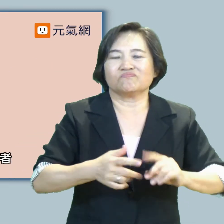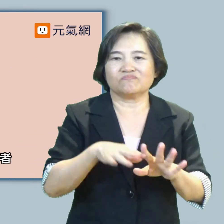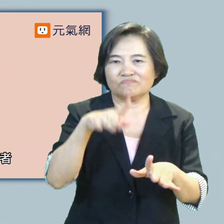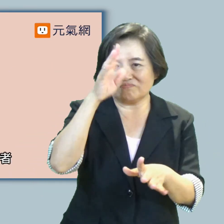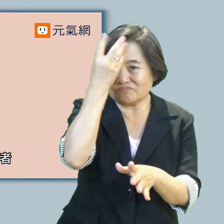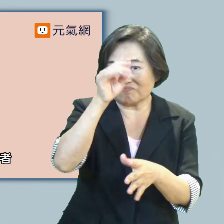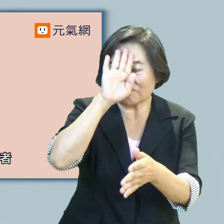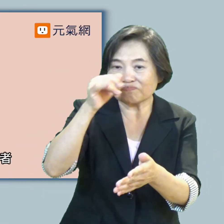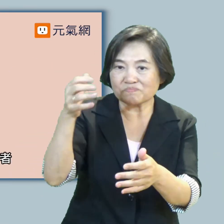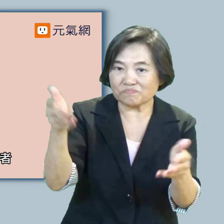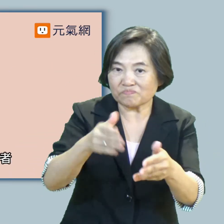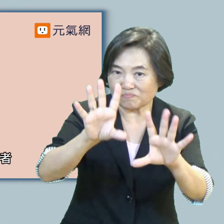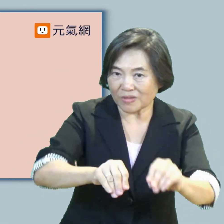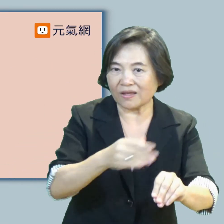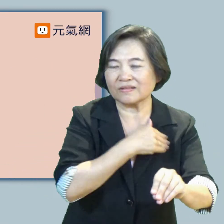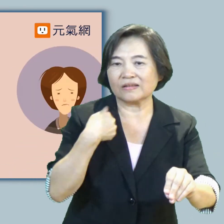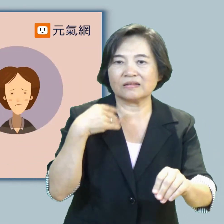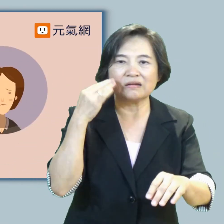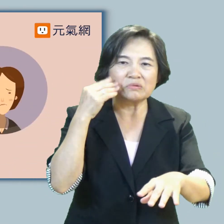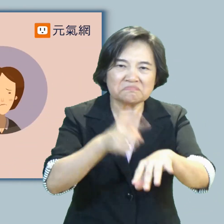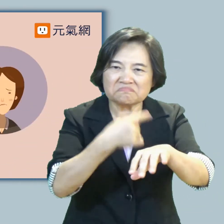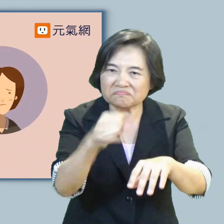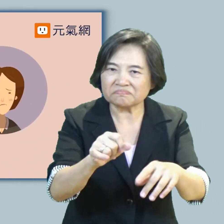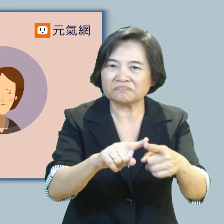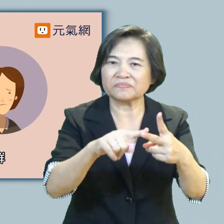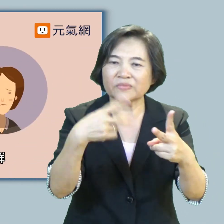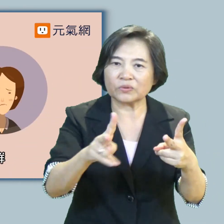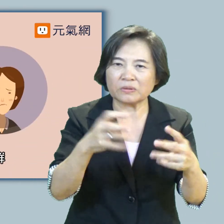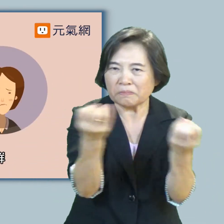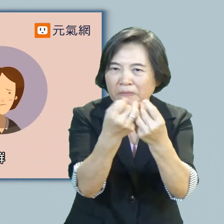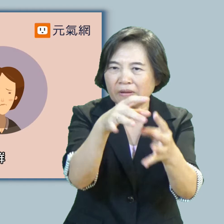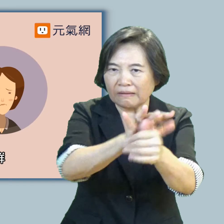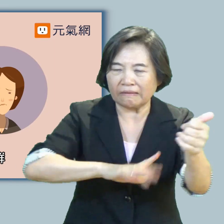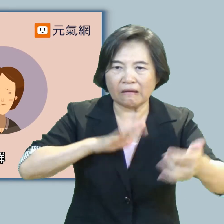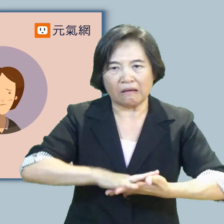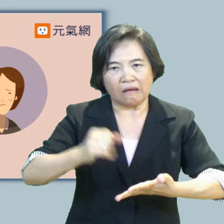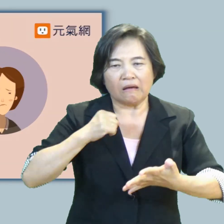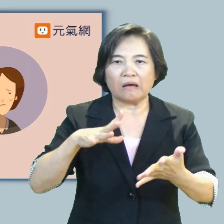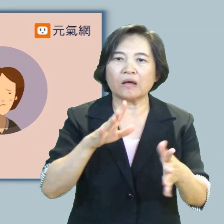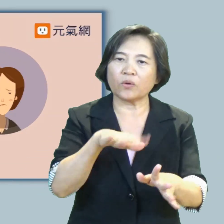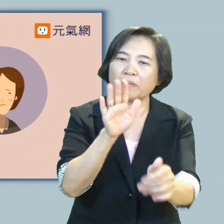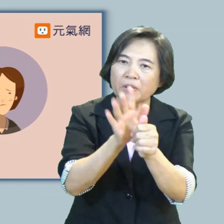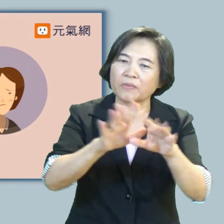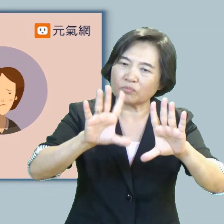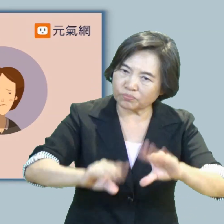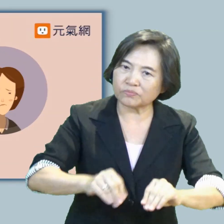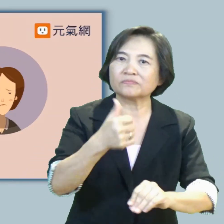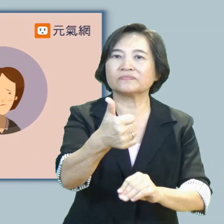也用于治疗忧郁症患者、边缘性人格障碍或创伤后压力症候群。